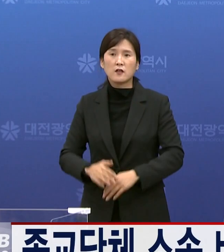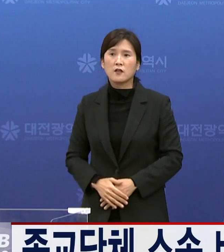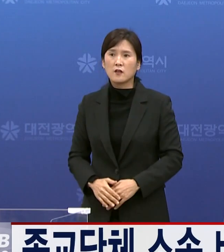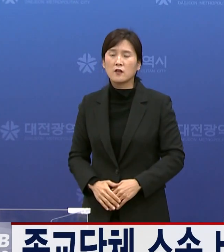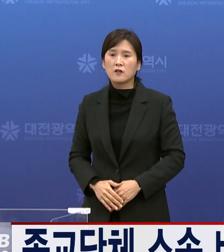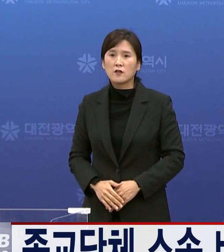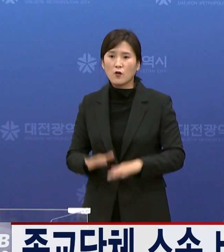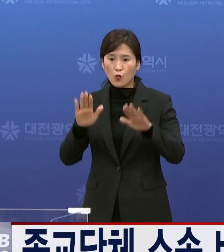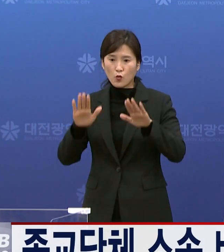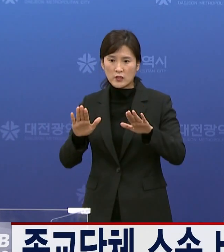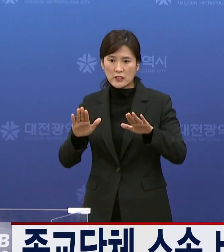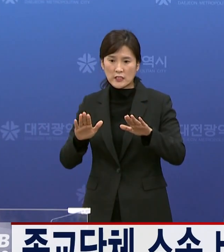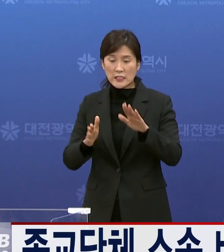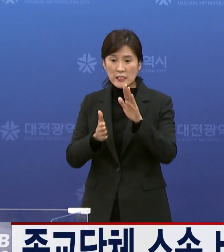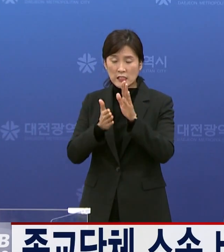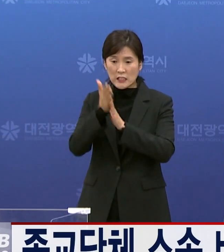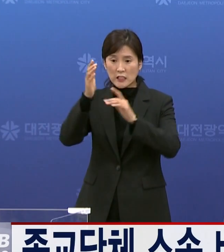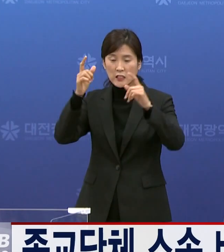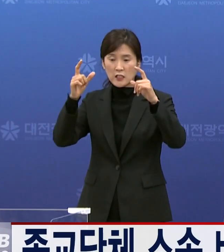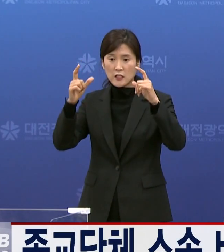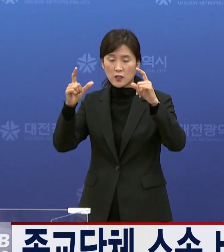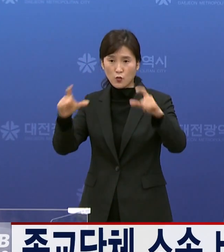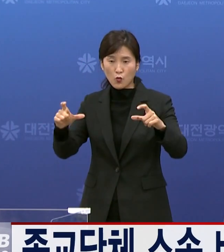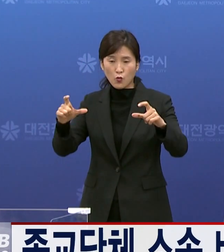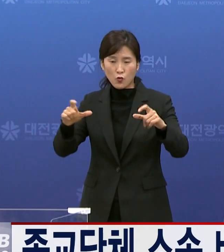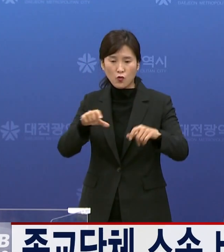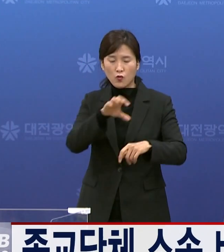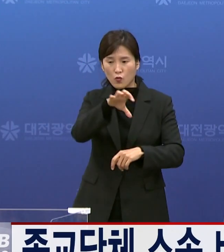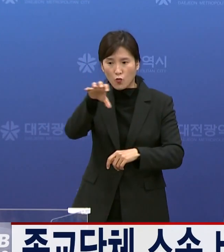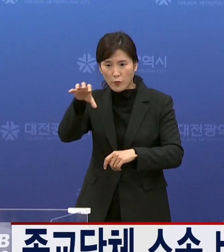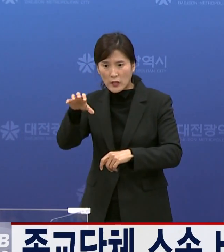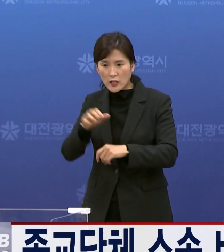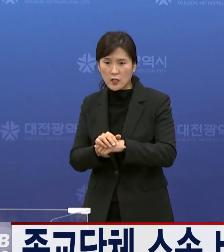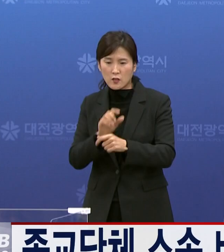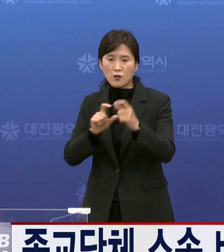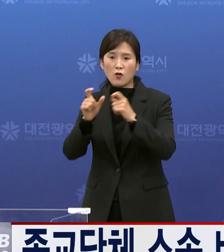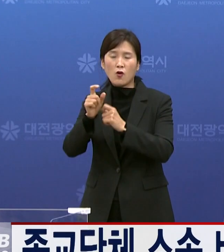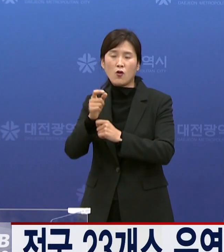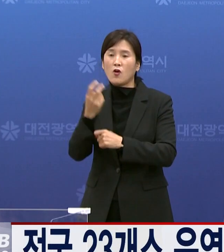오늘 각 시도별로 추가적인 검사 조치를 진행할 예정입니다.